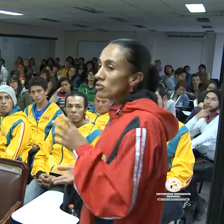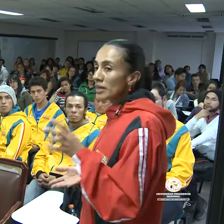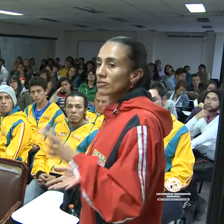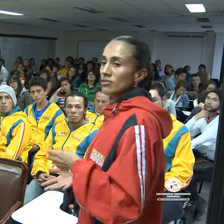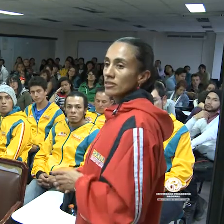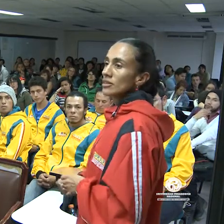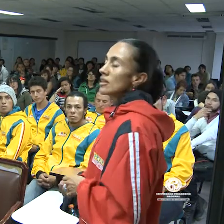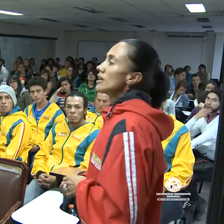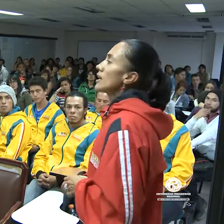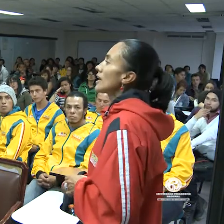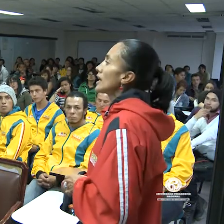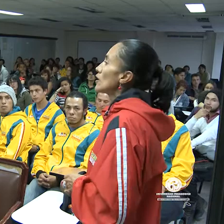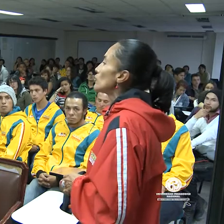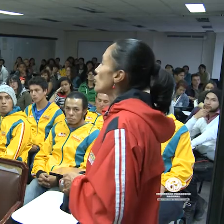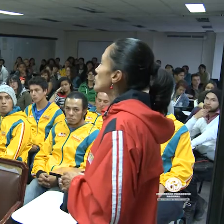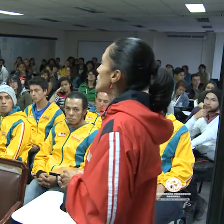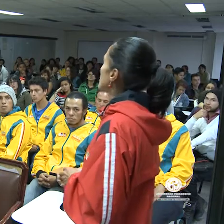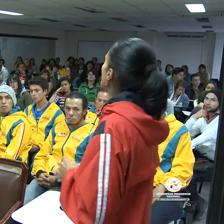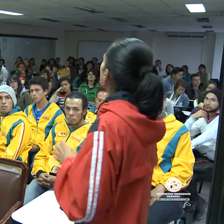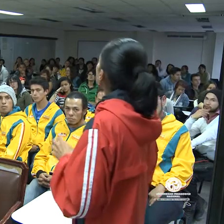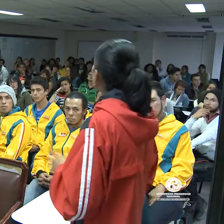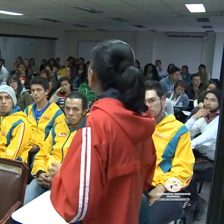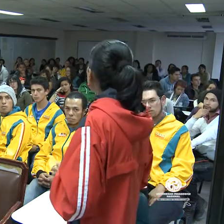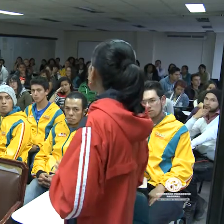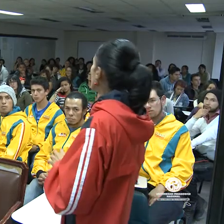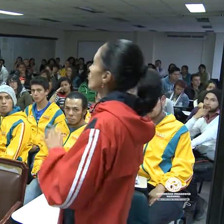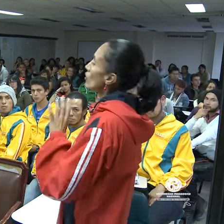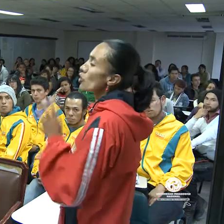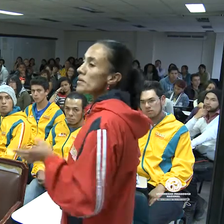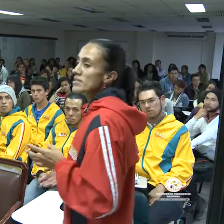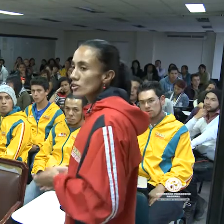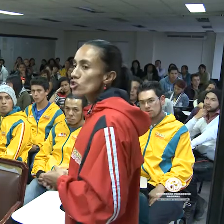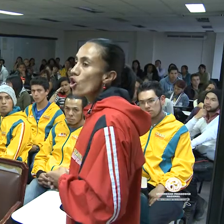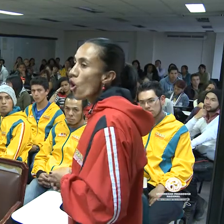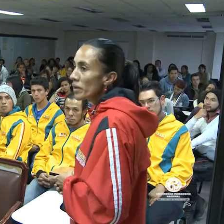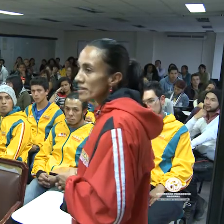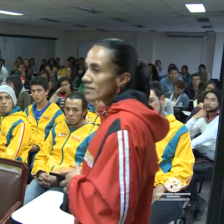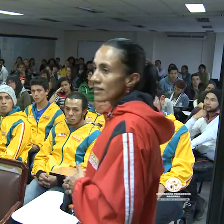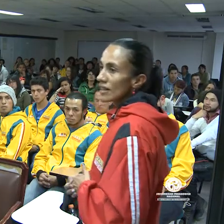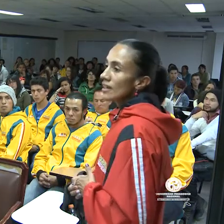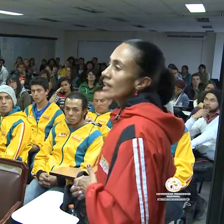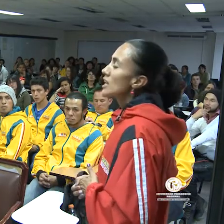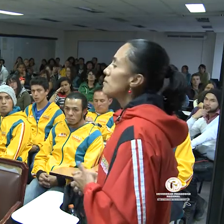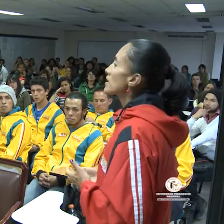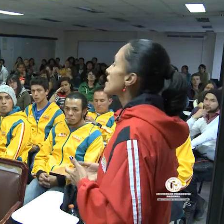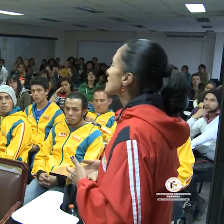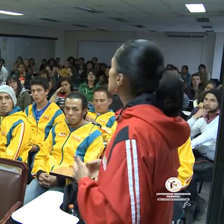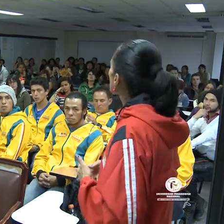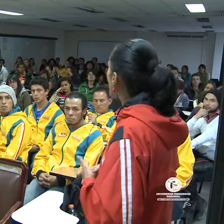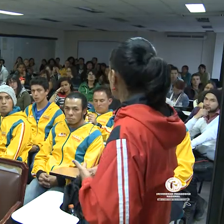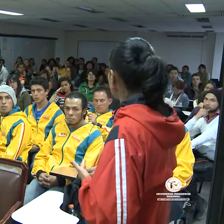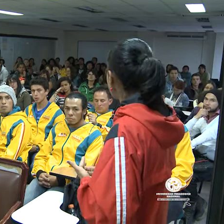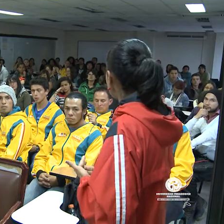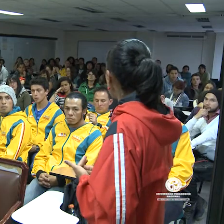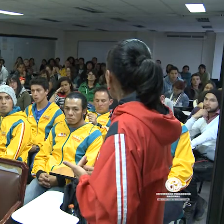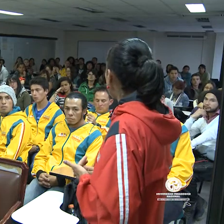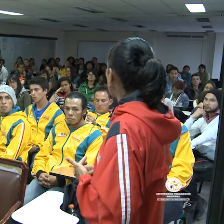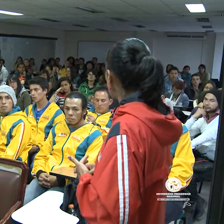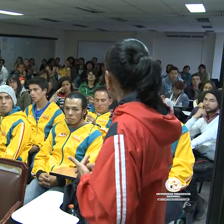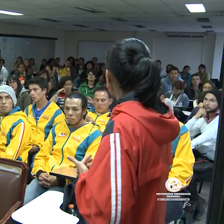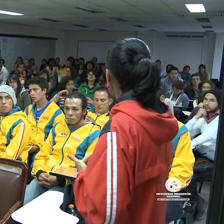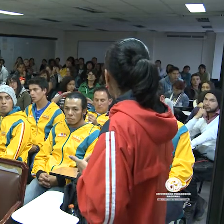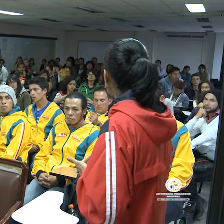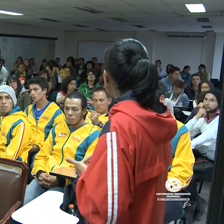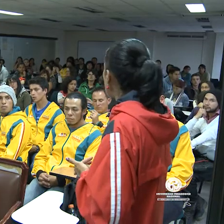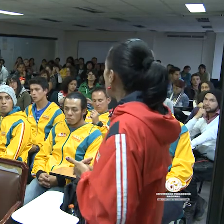atendiendo más o menos unos 700 o 900 jóvenes en emergencia social en